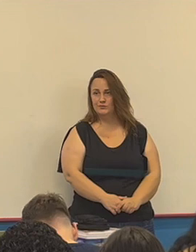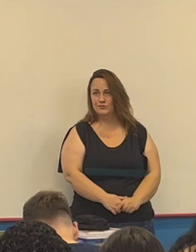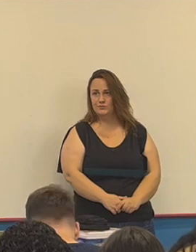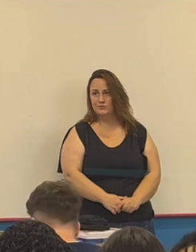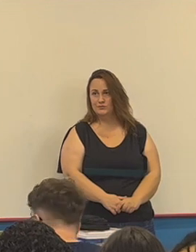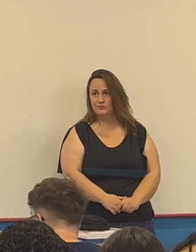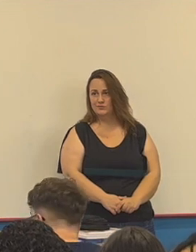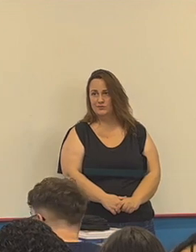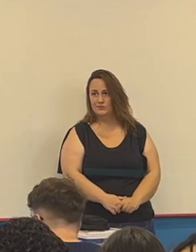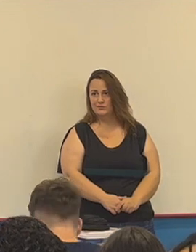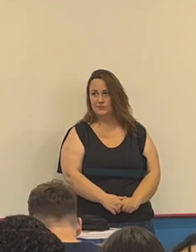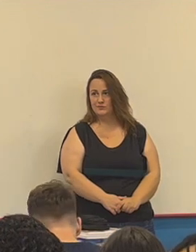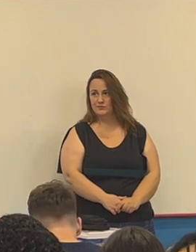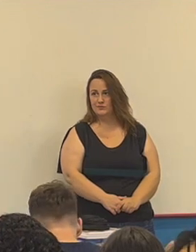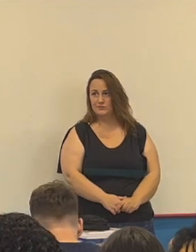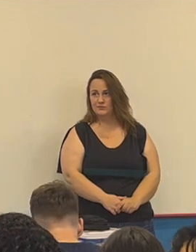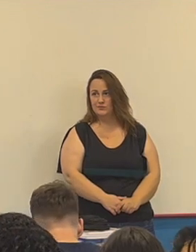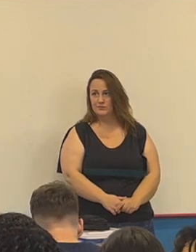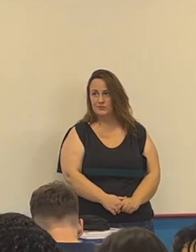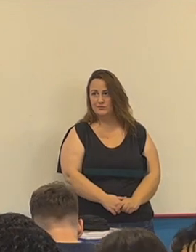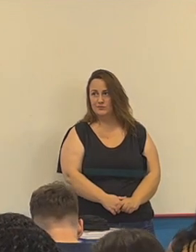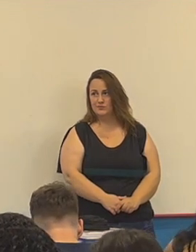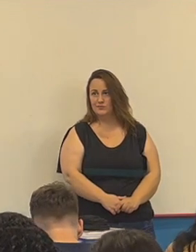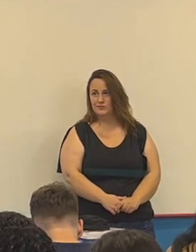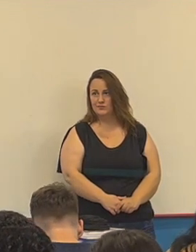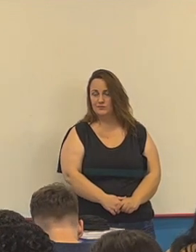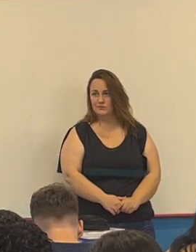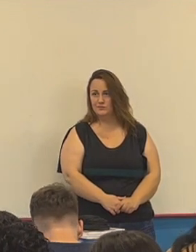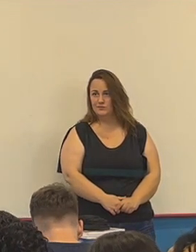Vai você ver depois.